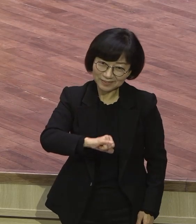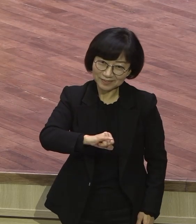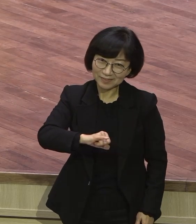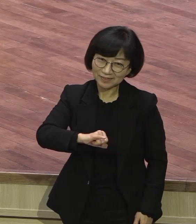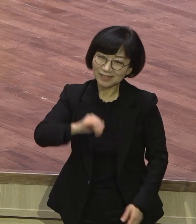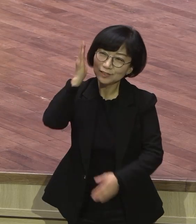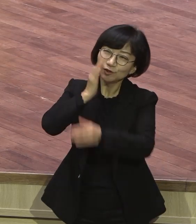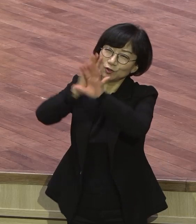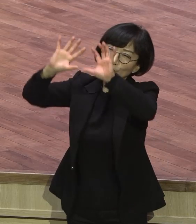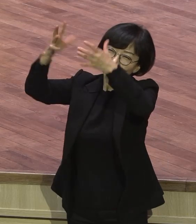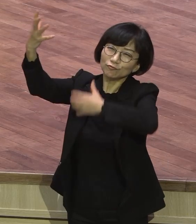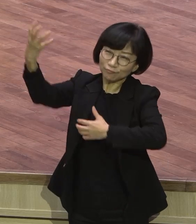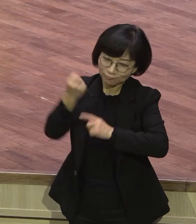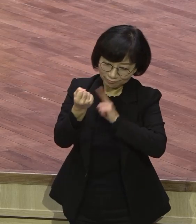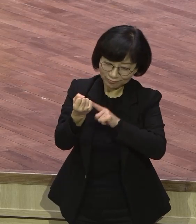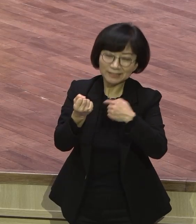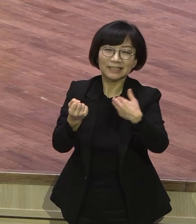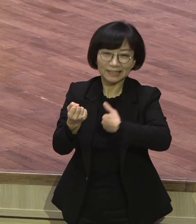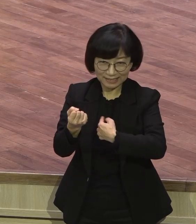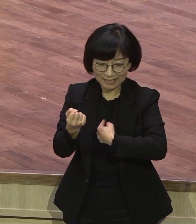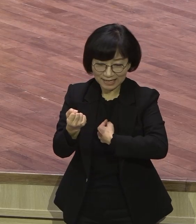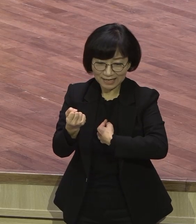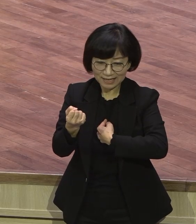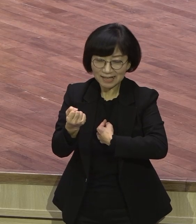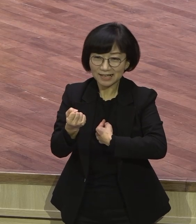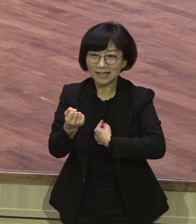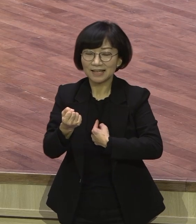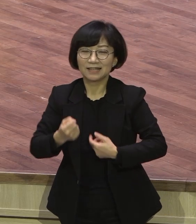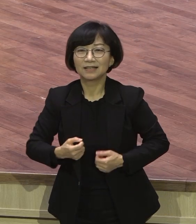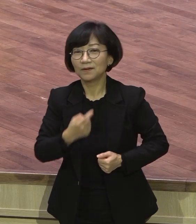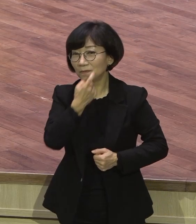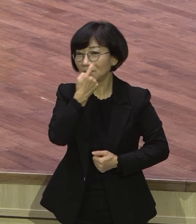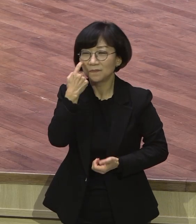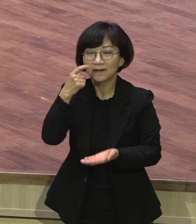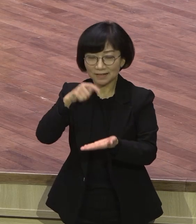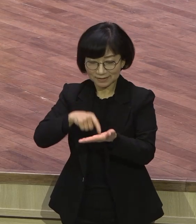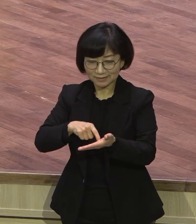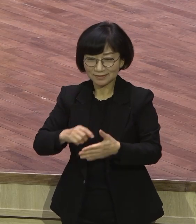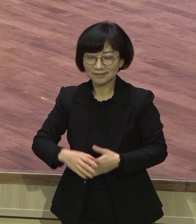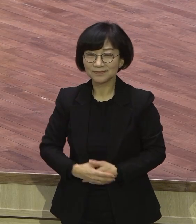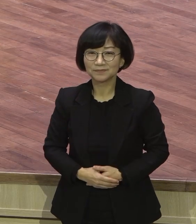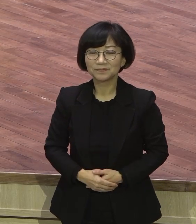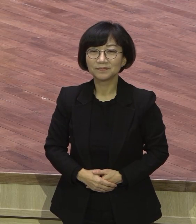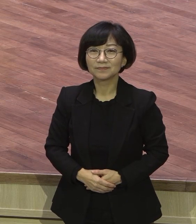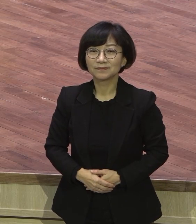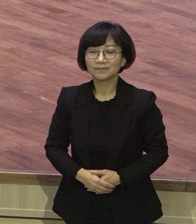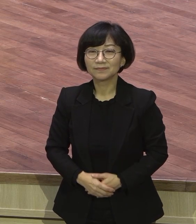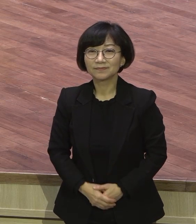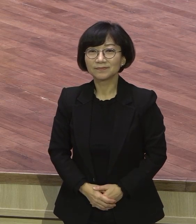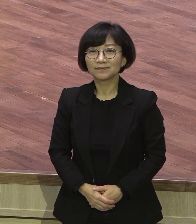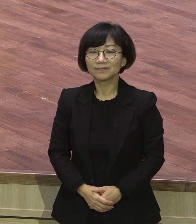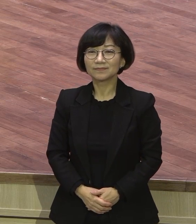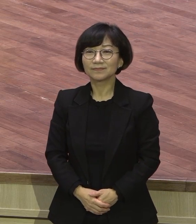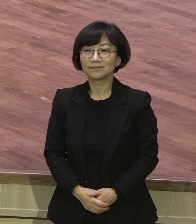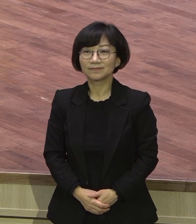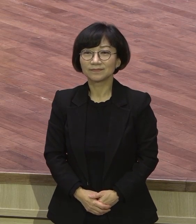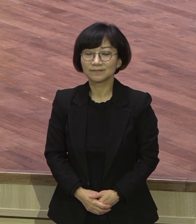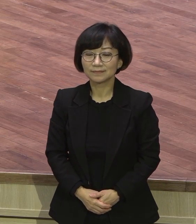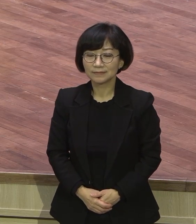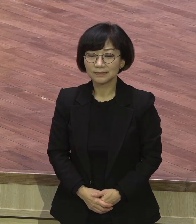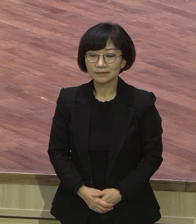그걸 입증하는 것이 예배에요 주일 성수에요 그 안식을 지킨다 다시 말해서